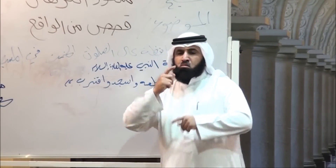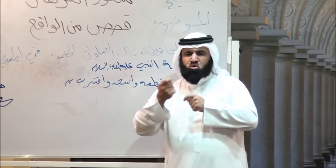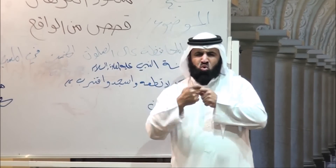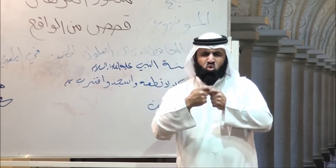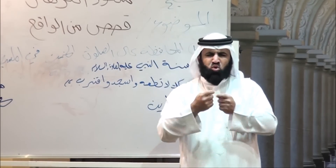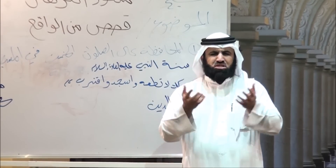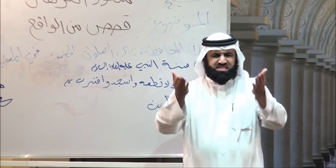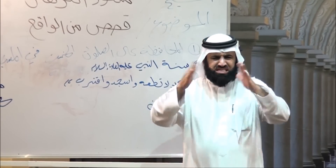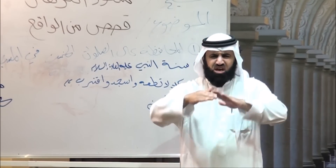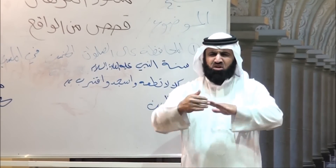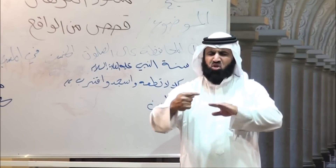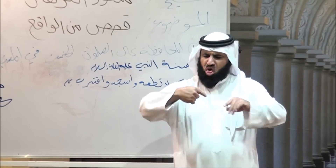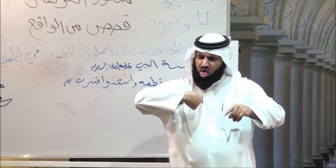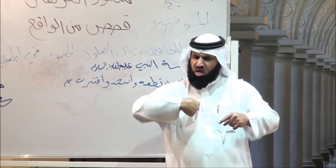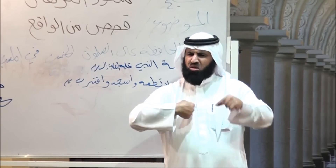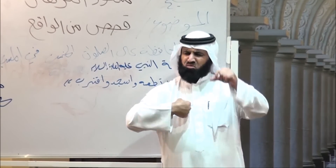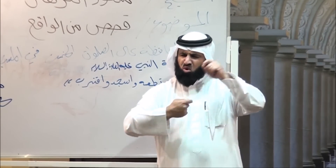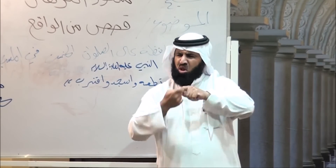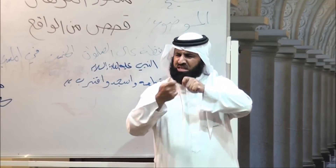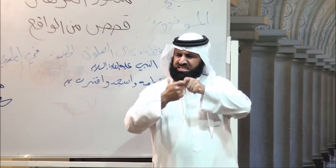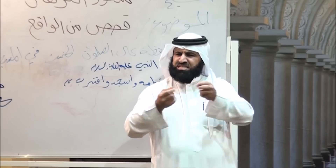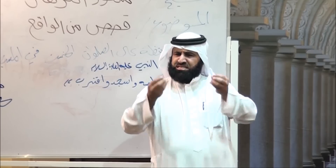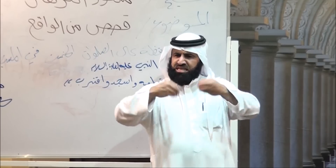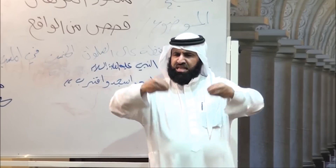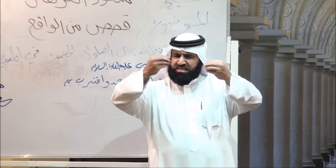وأكثرت علي من اللوم والكلام.